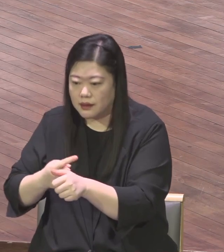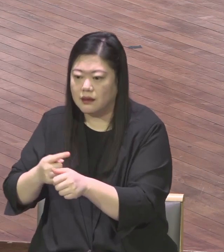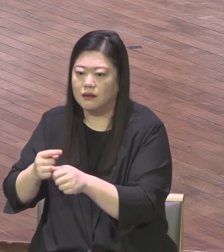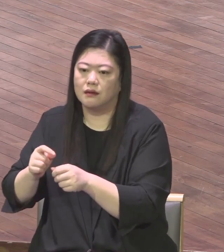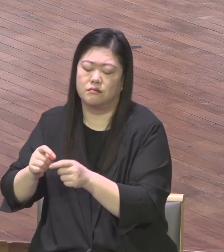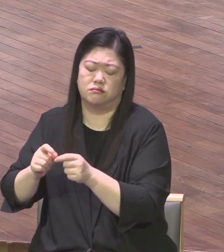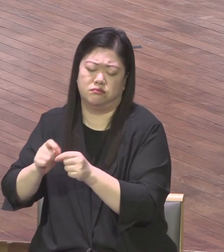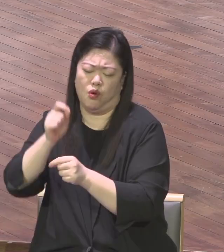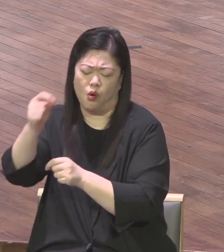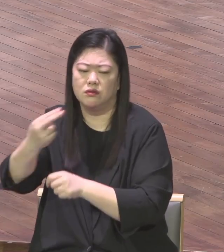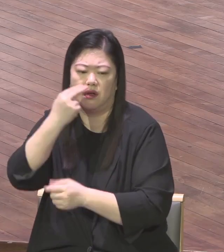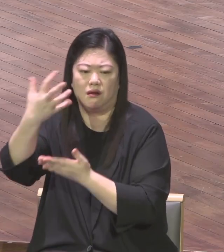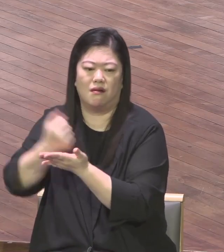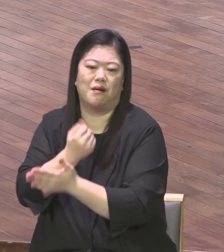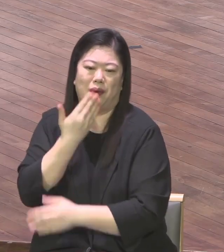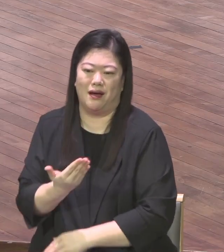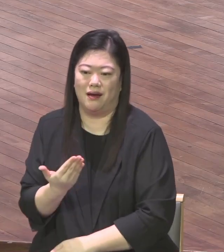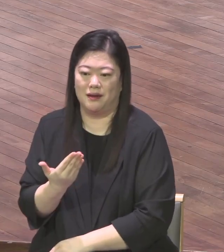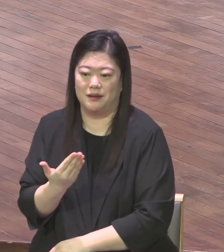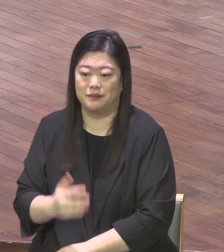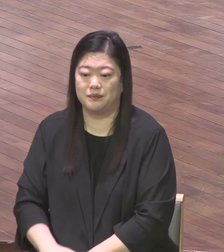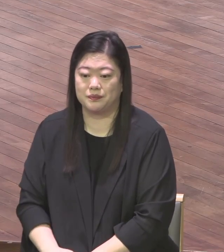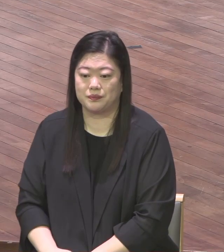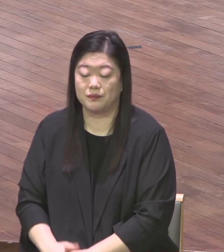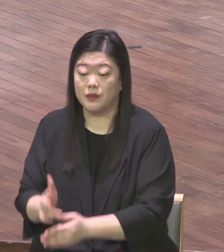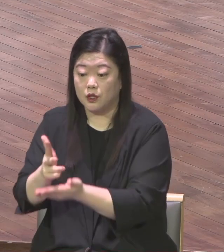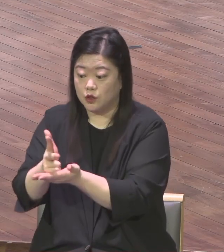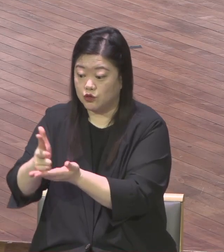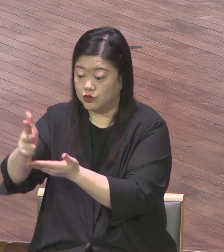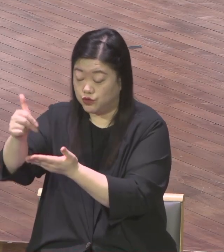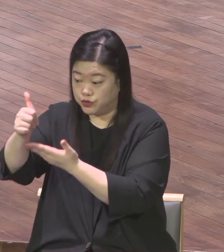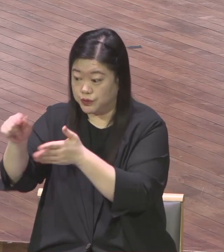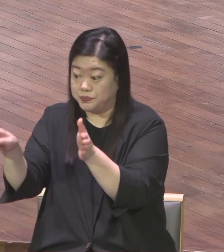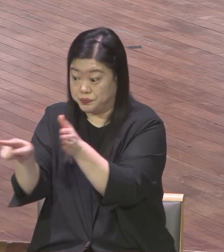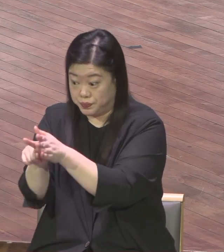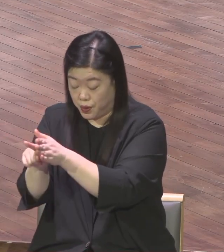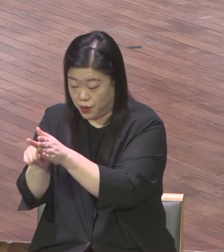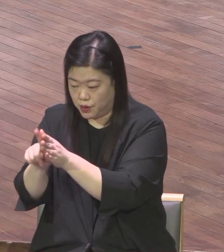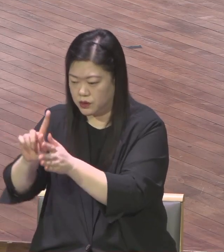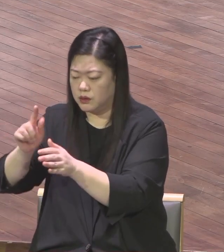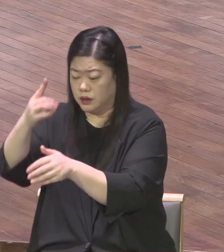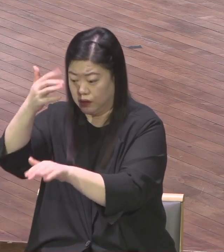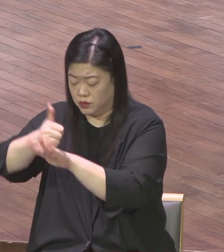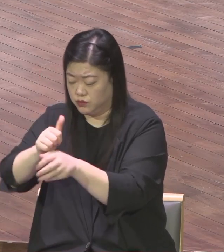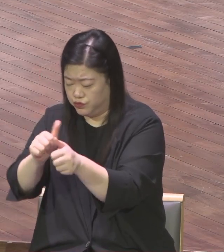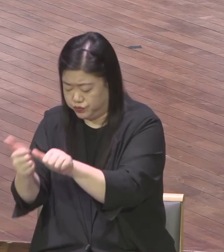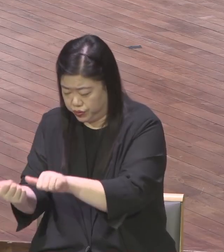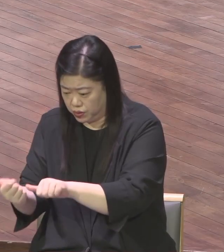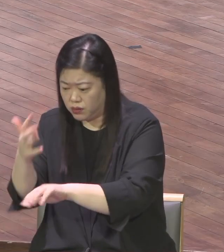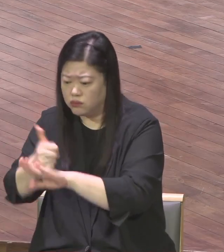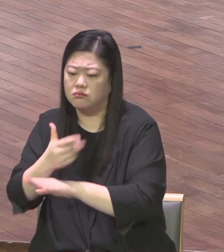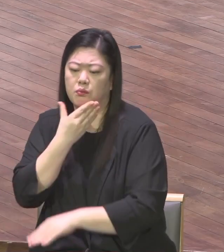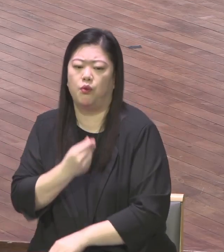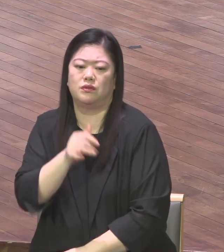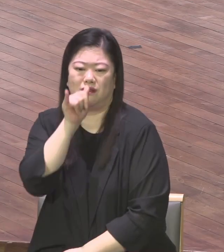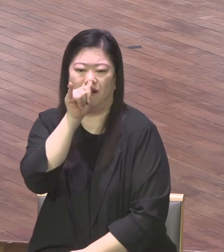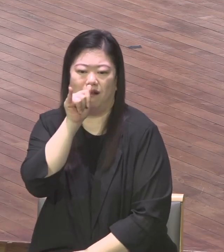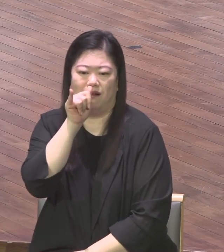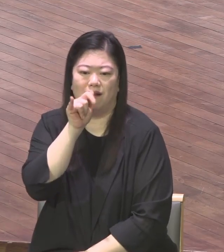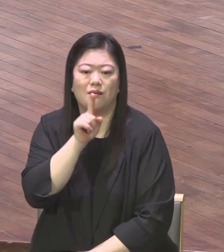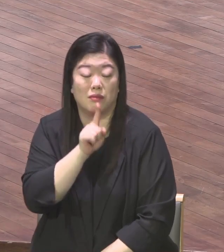계시록 4장 13절에 보면 주 안에 죽는 자는 복이 있도다 그랬어요. 복이 있다.